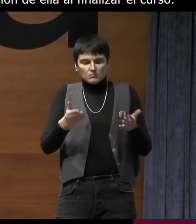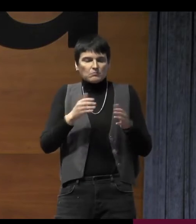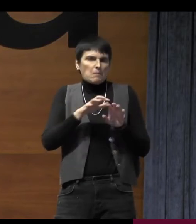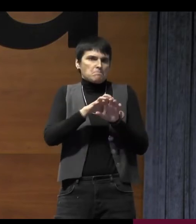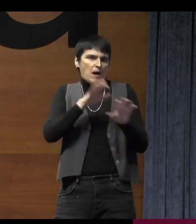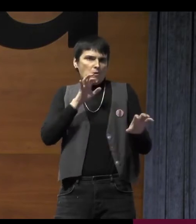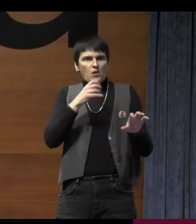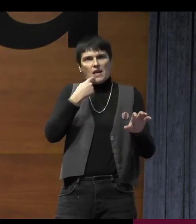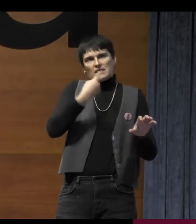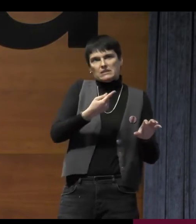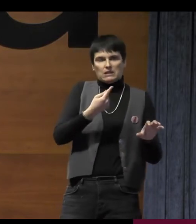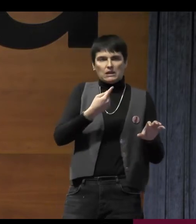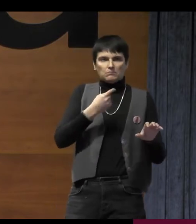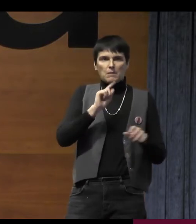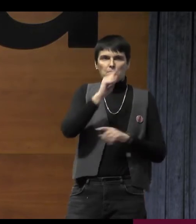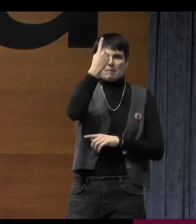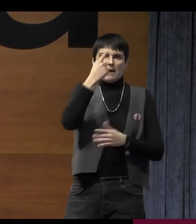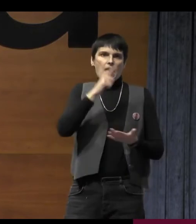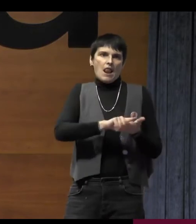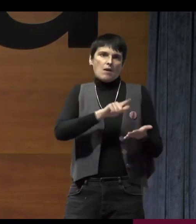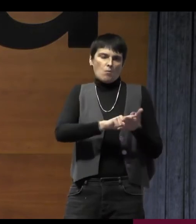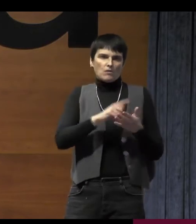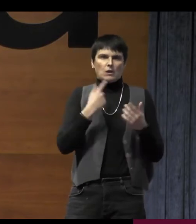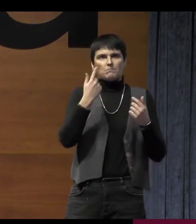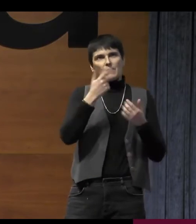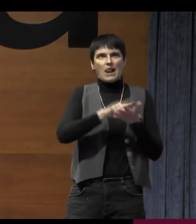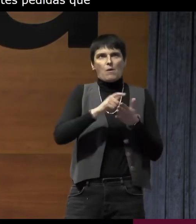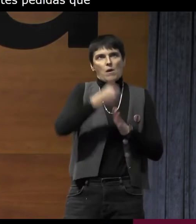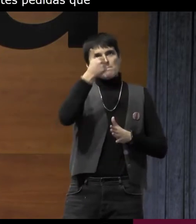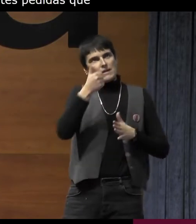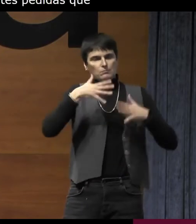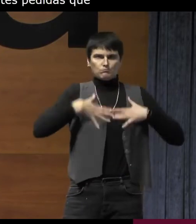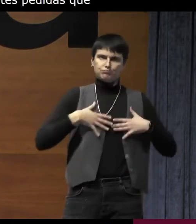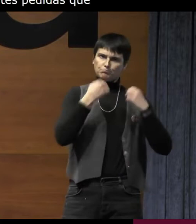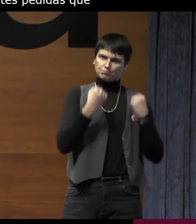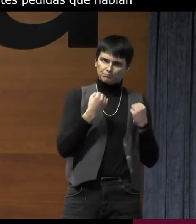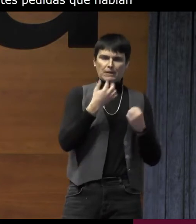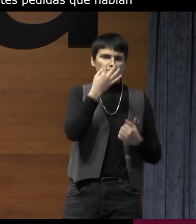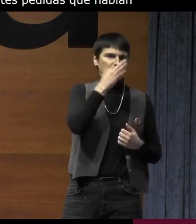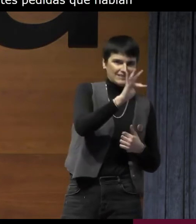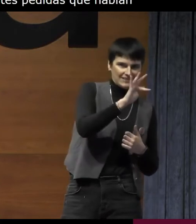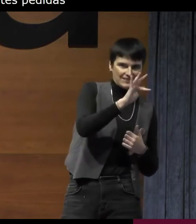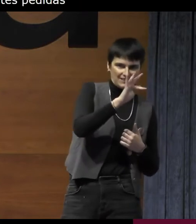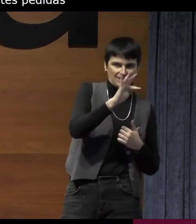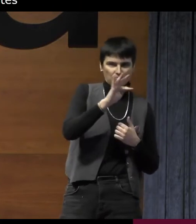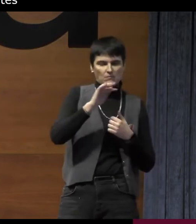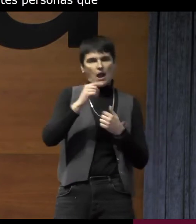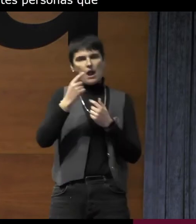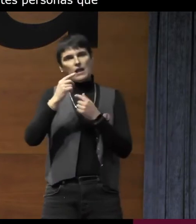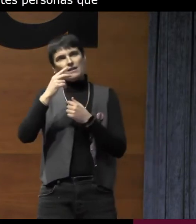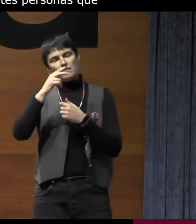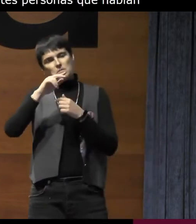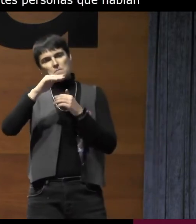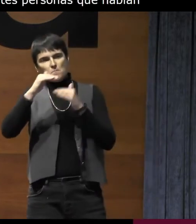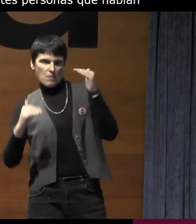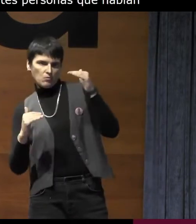y recluté a diferentes personas que habían elegido el aprendizaje formal de la lengua de signos francesa.